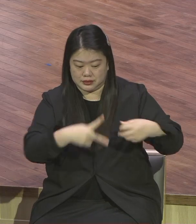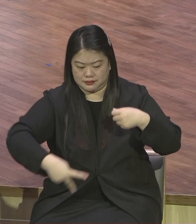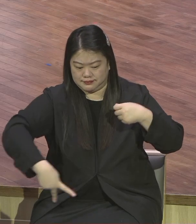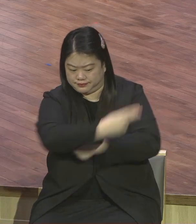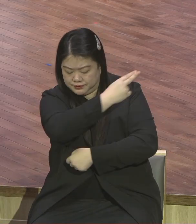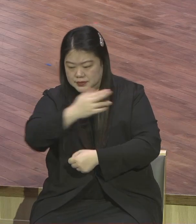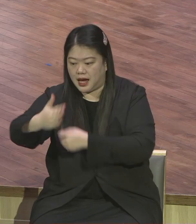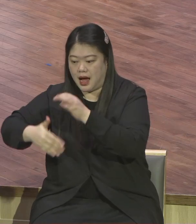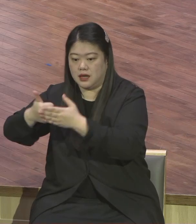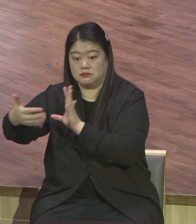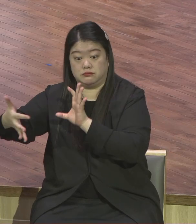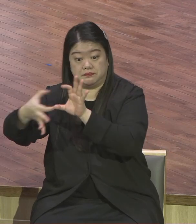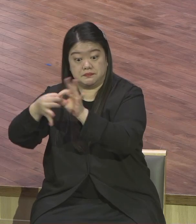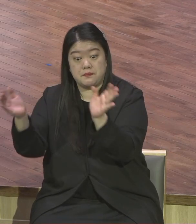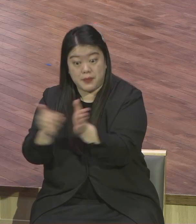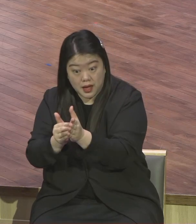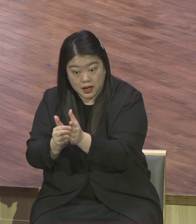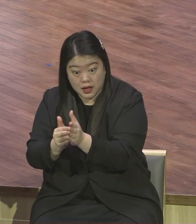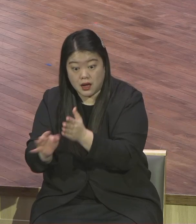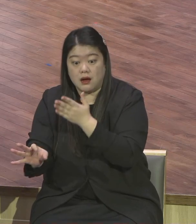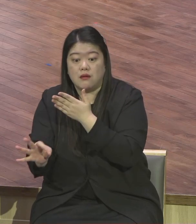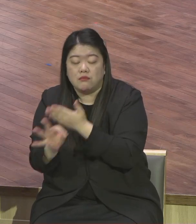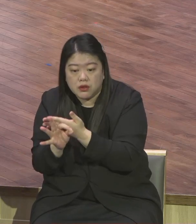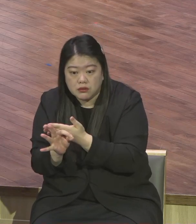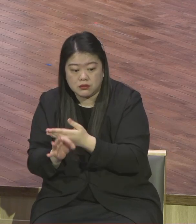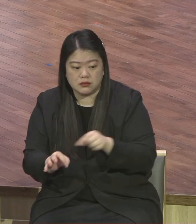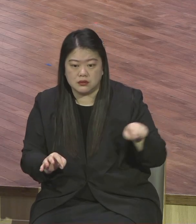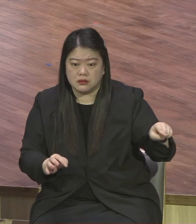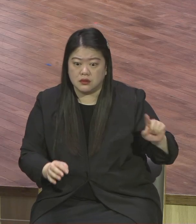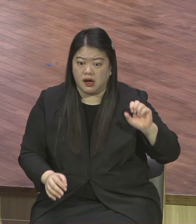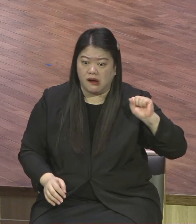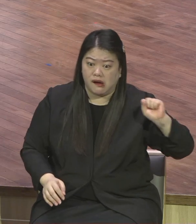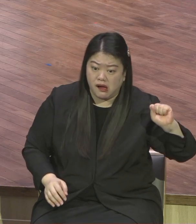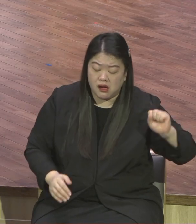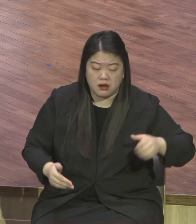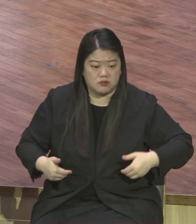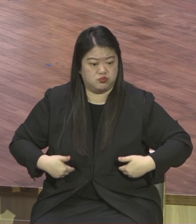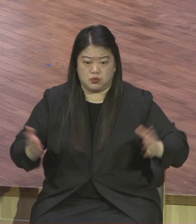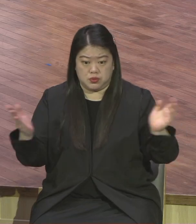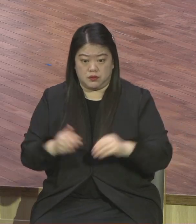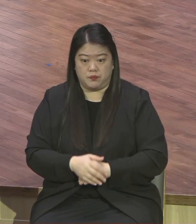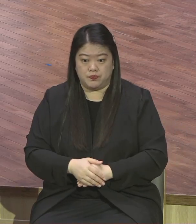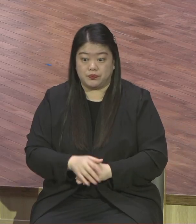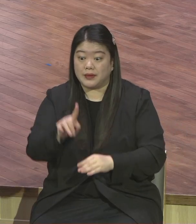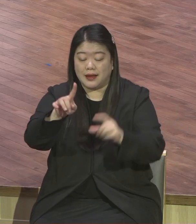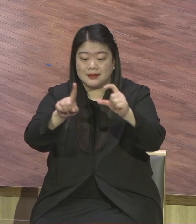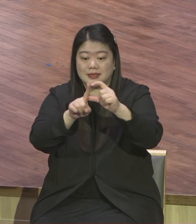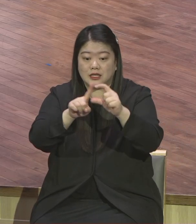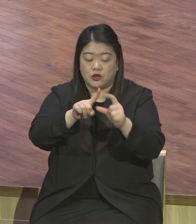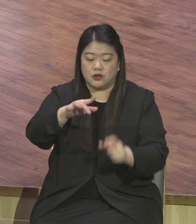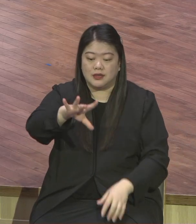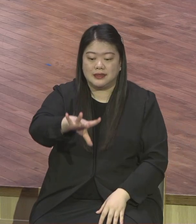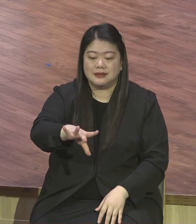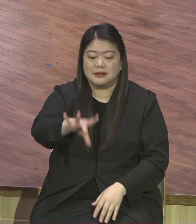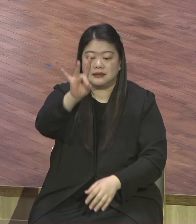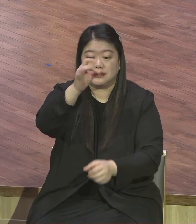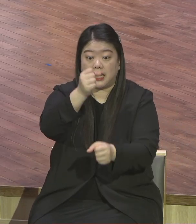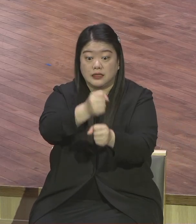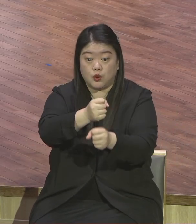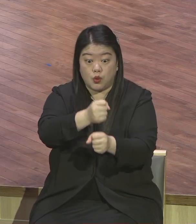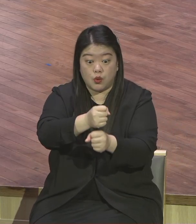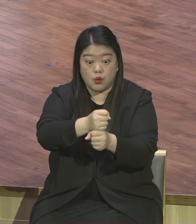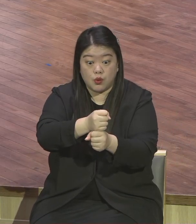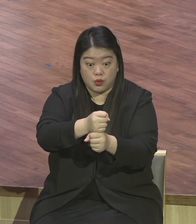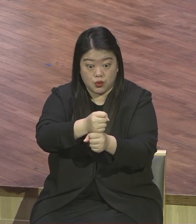존재요. 아멘. 그 여러분은 창조하시죠? 창조하시죠? 하나님이 천지를 창조하시니라. 그때